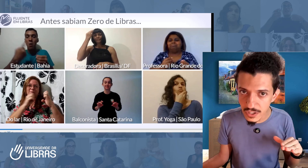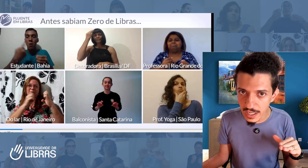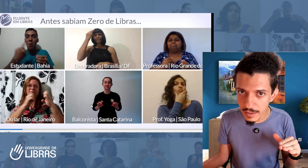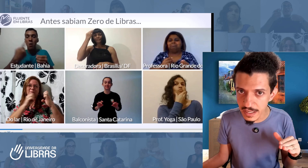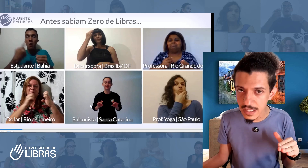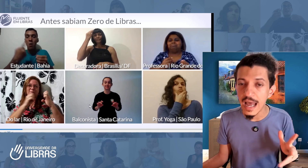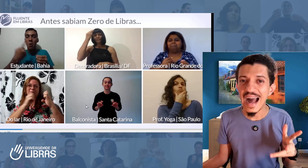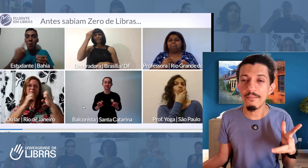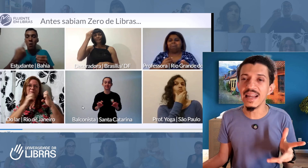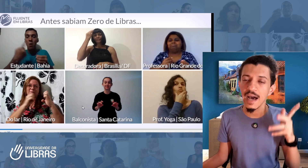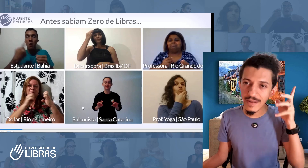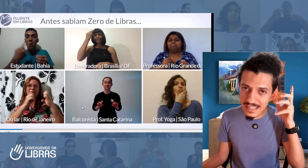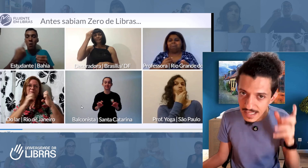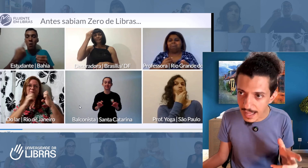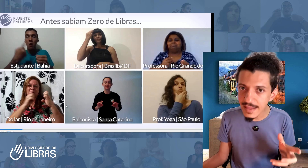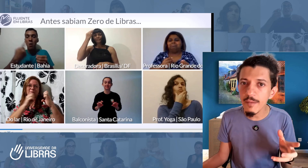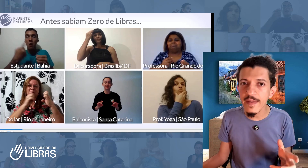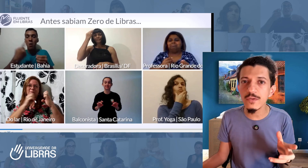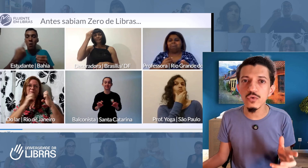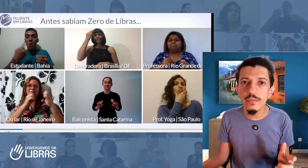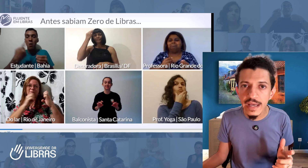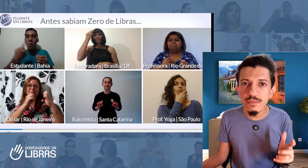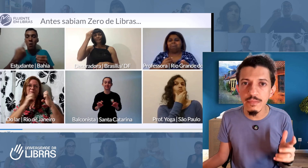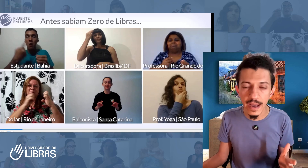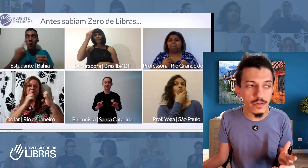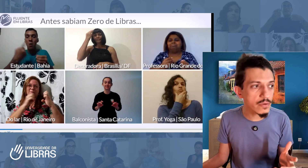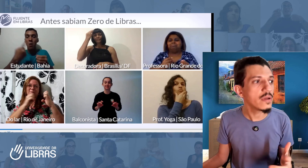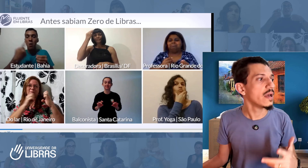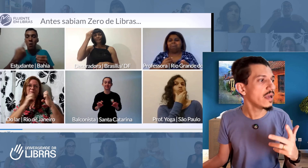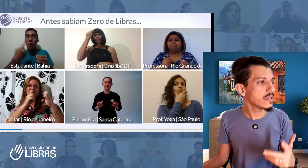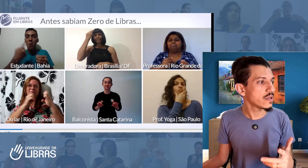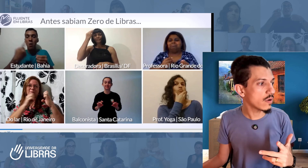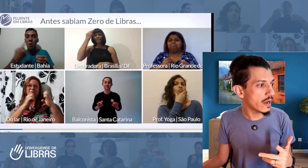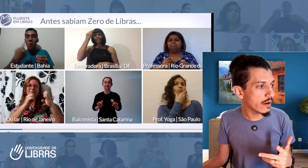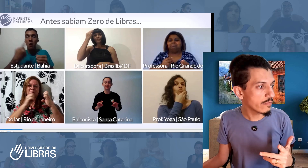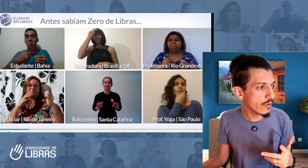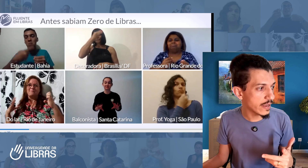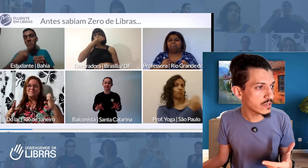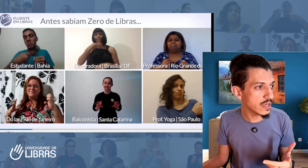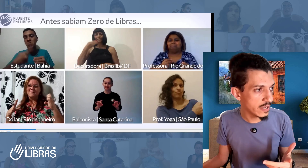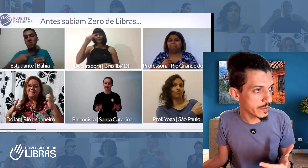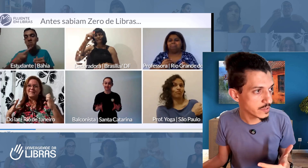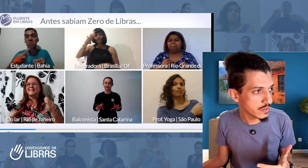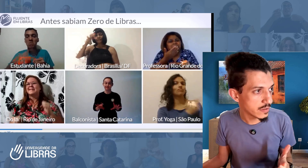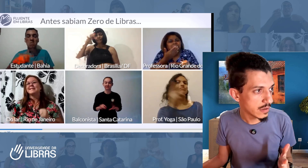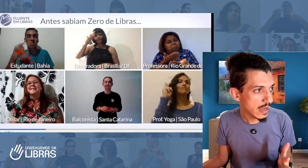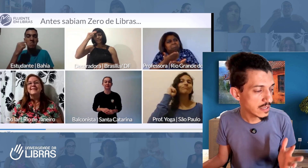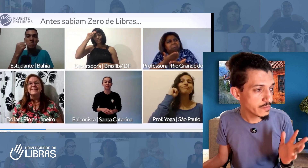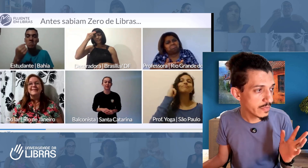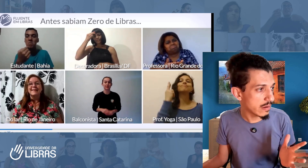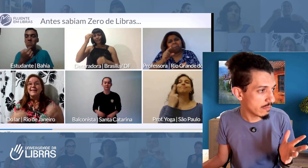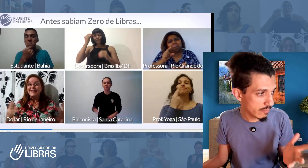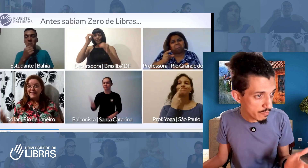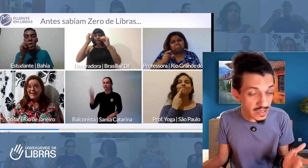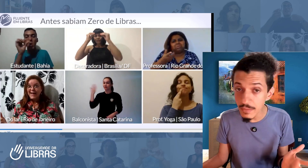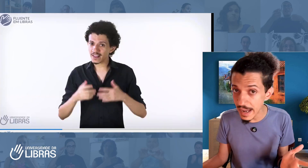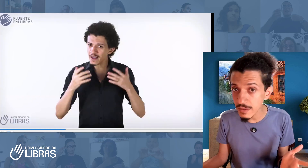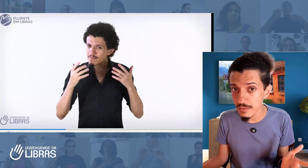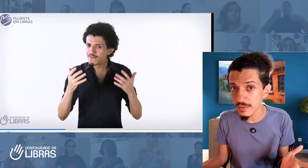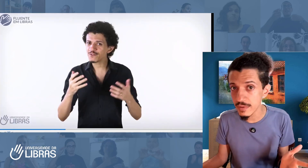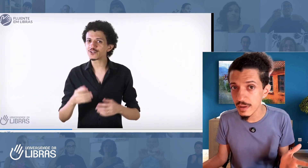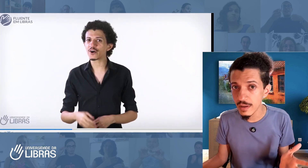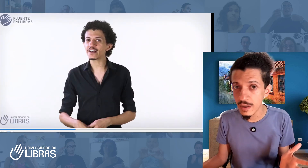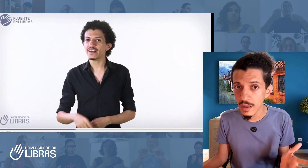nada de Libras, aplicaram exatamente o mesmo método e se tornaram fluentes em Libras. O mesmo